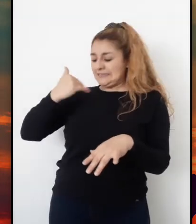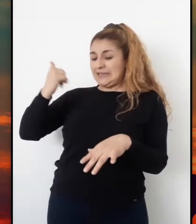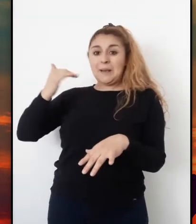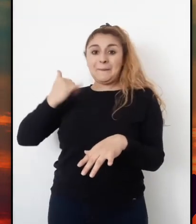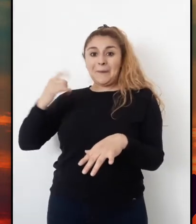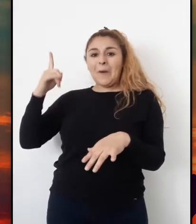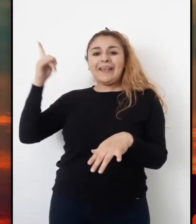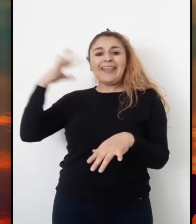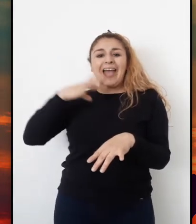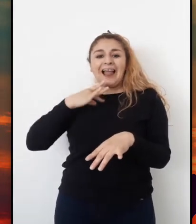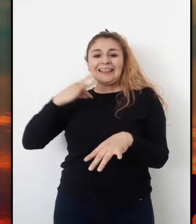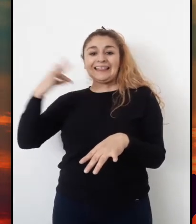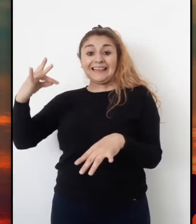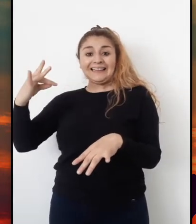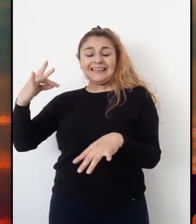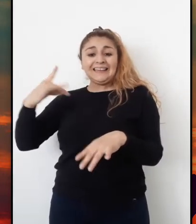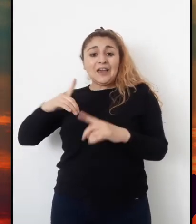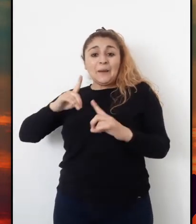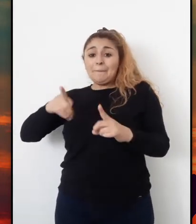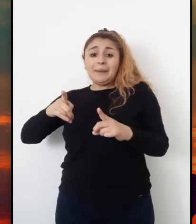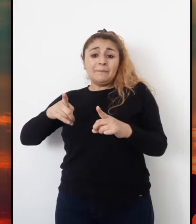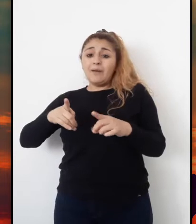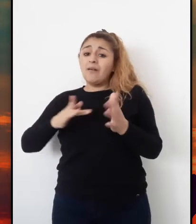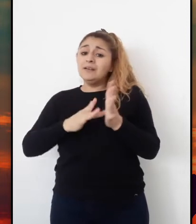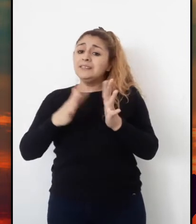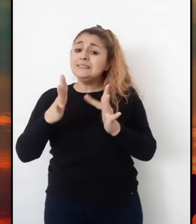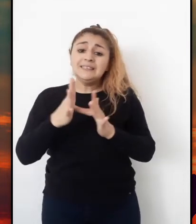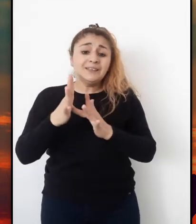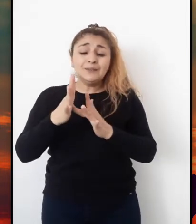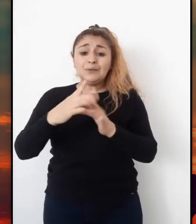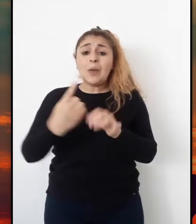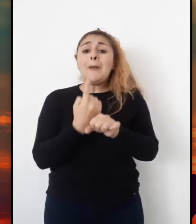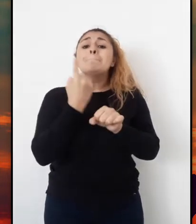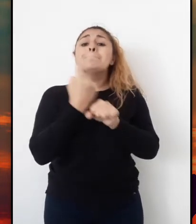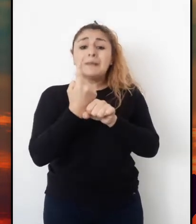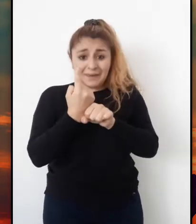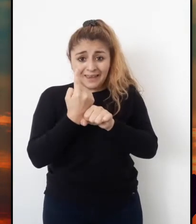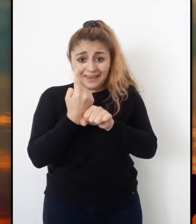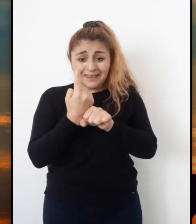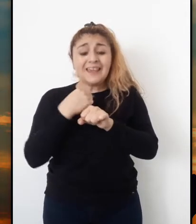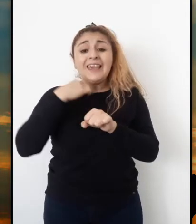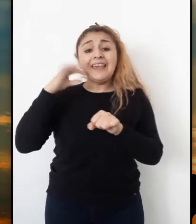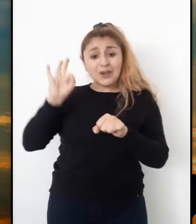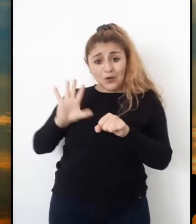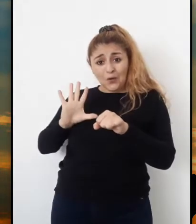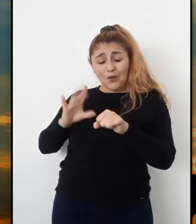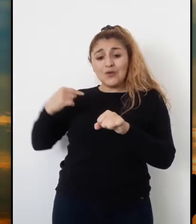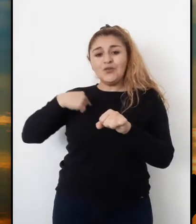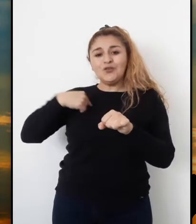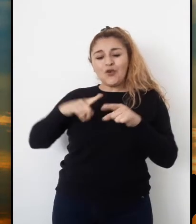Hijo, para que Él sea el primogénito entre muchos hermanos.